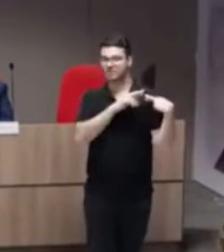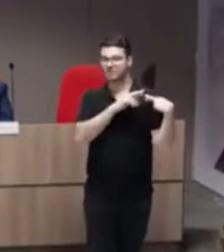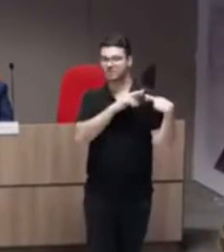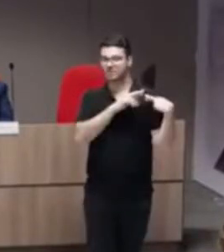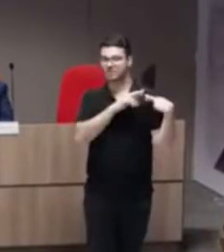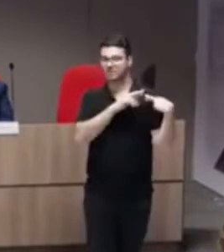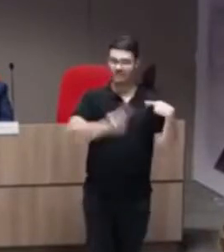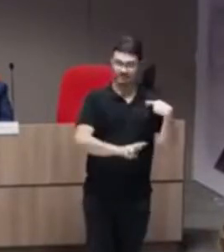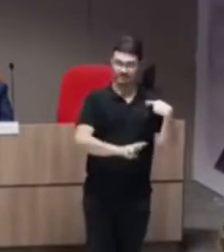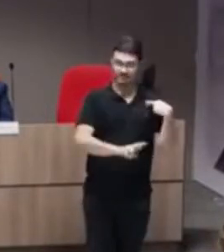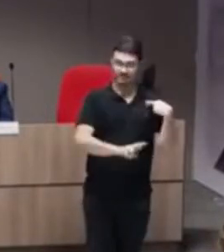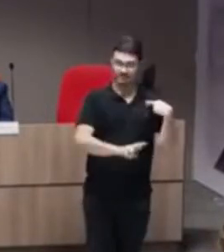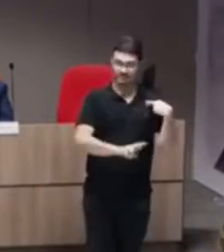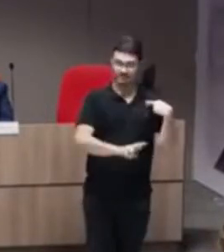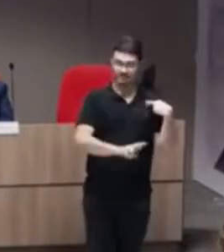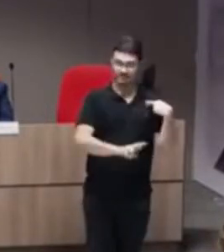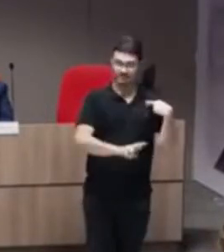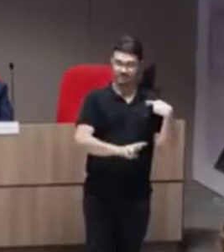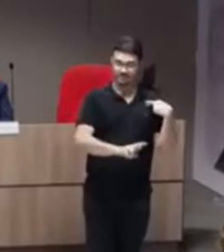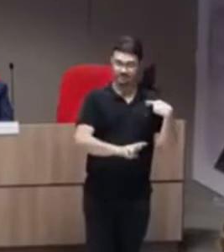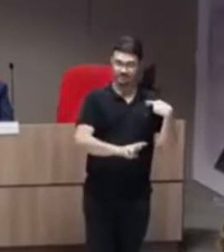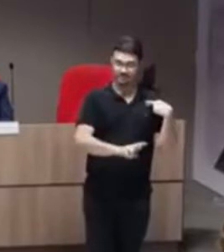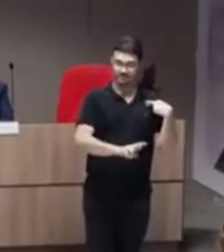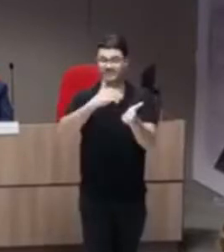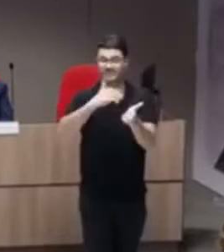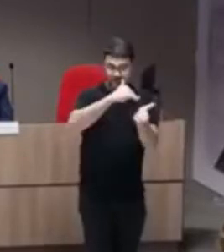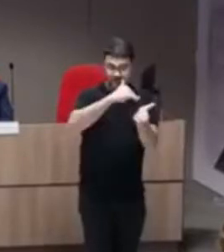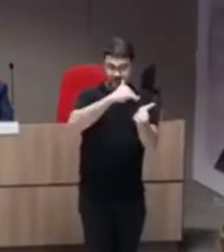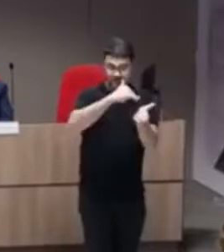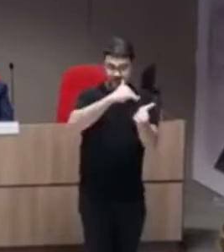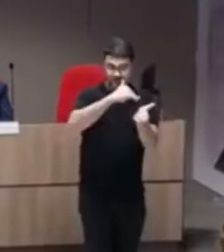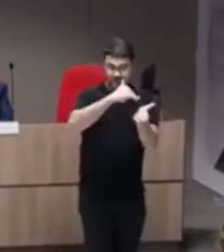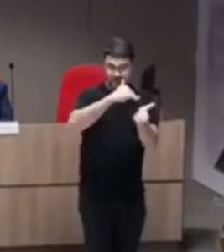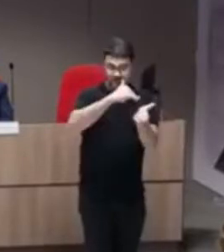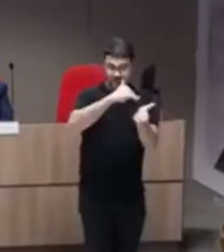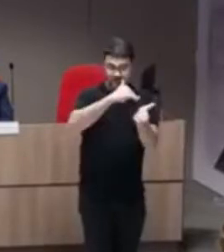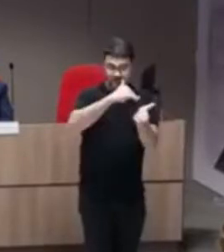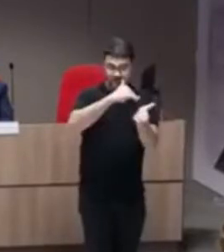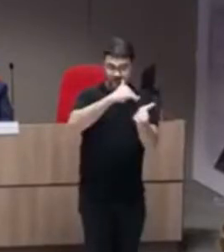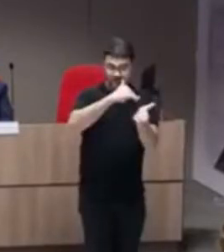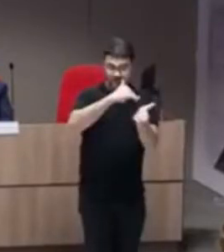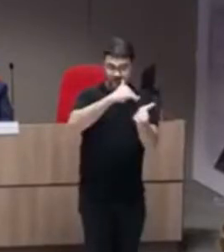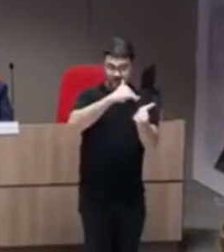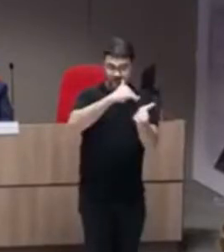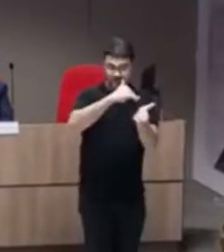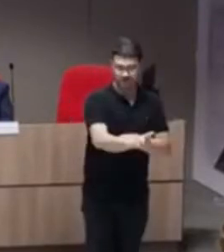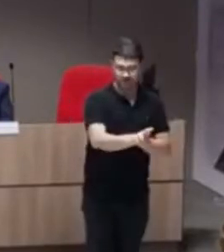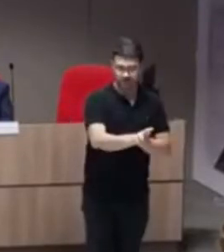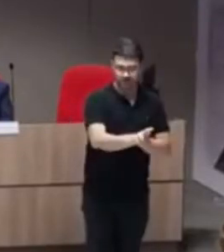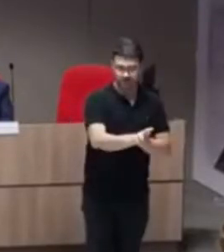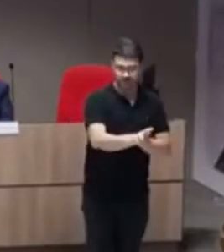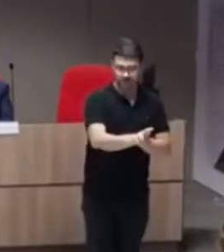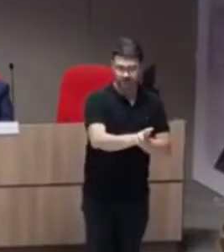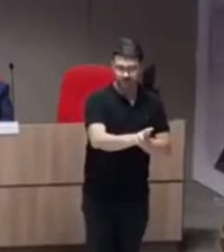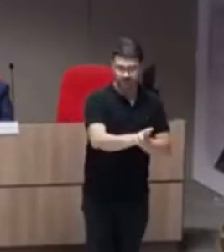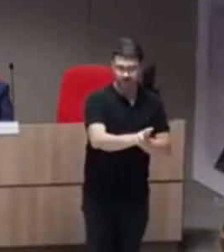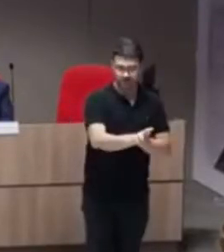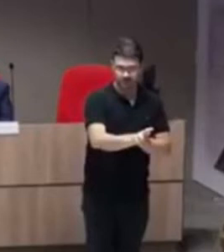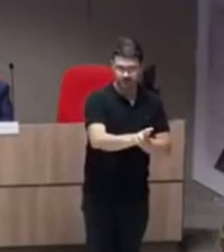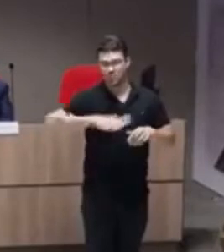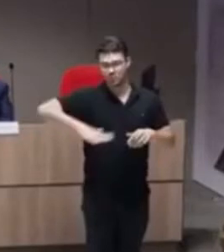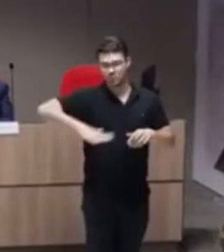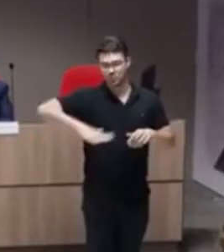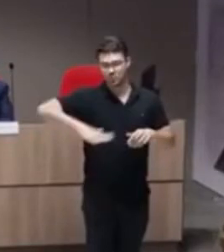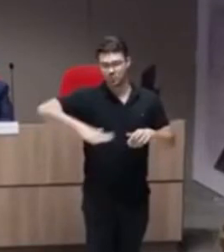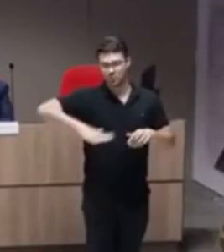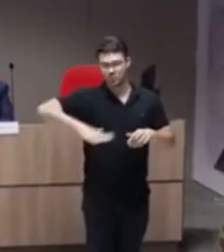representante dos hospitais inspecionados, as secretarias de Estado do Distrito Federal, representante da magistratura do trabalho, sociedade civil,